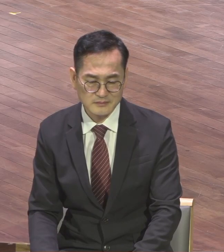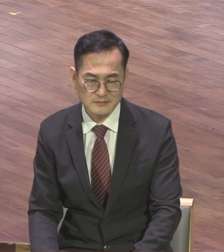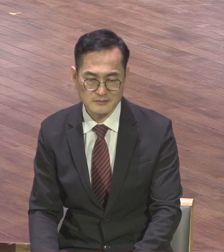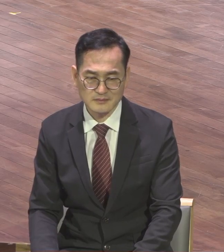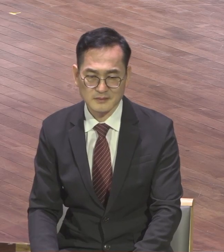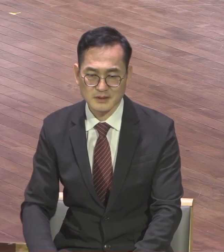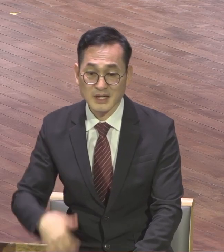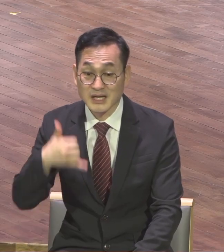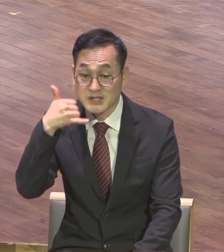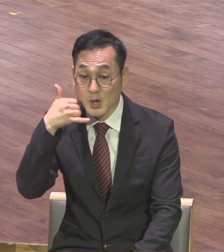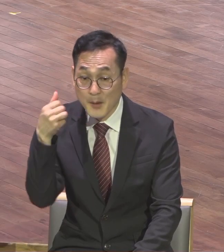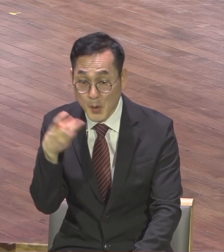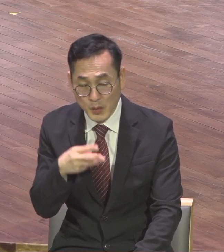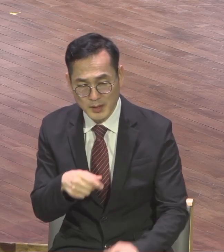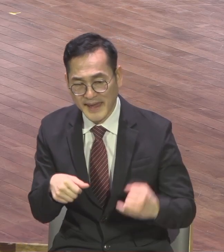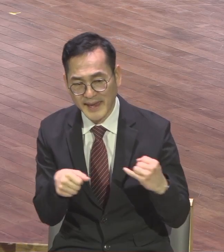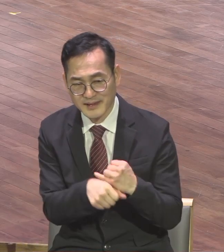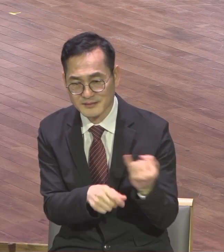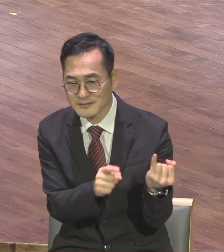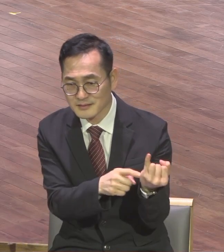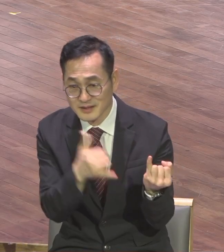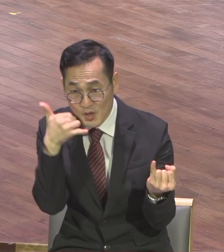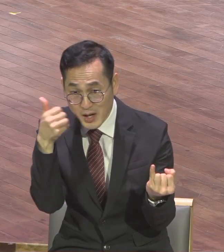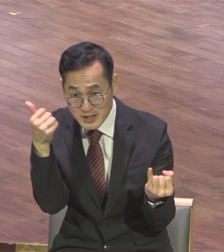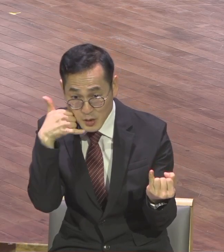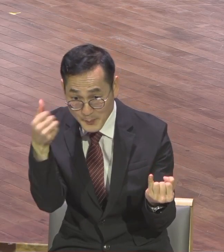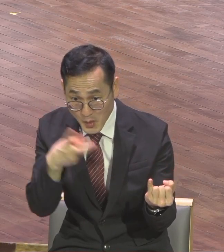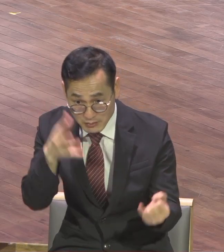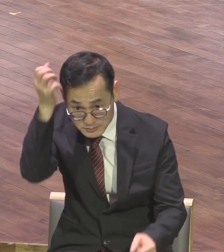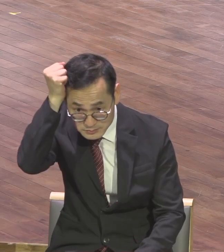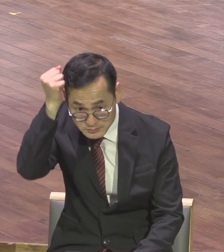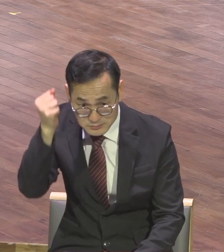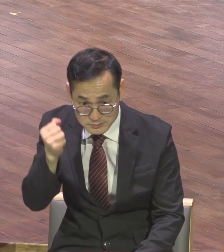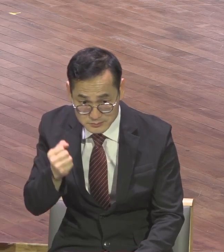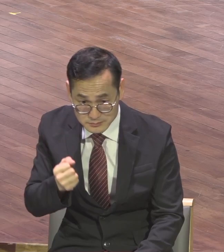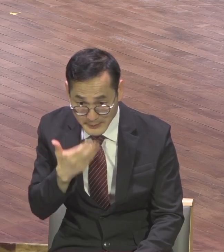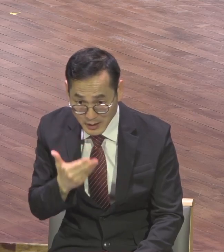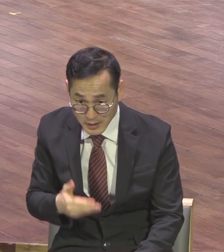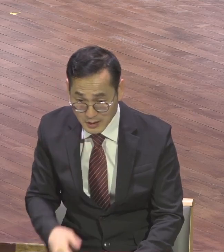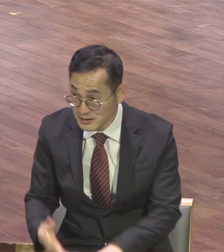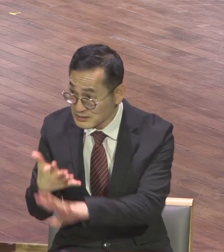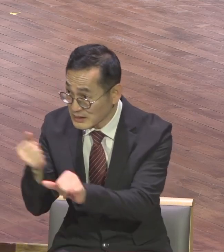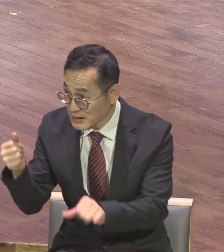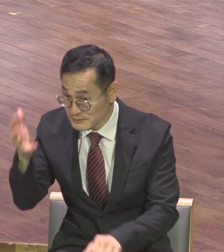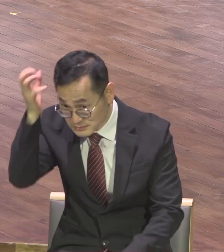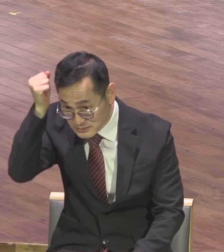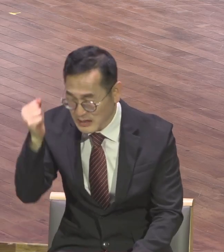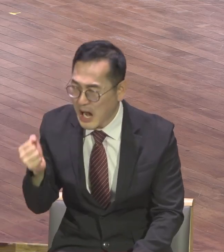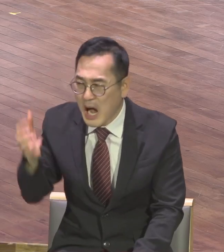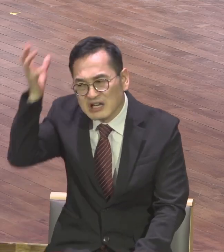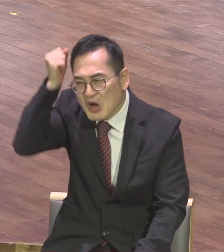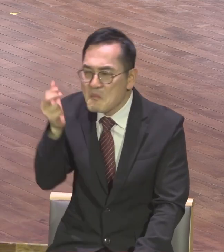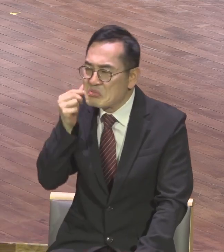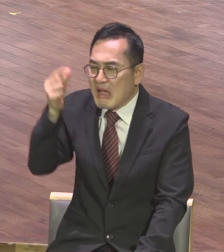외워. 관심이다, 관심. 내 거냐, 누구냐, 이게 중요하거든, 중요하잖아요.